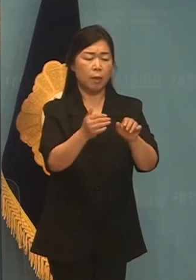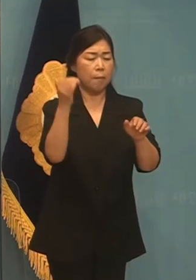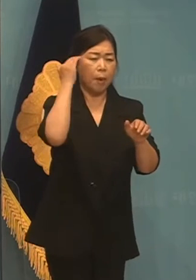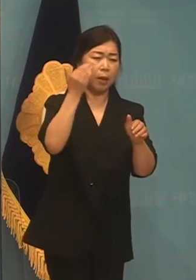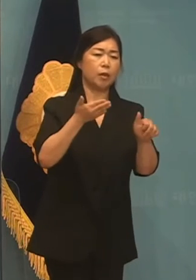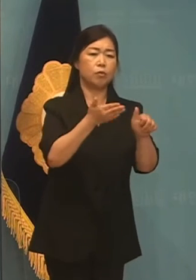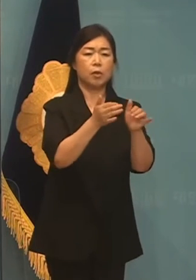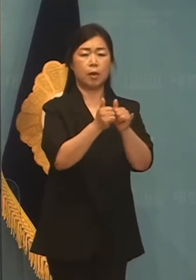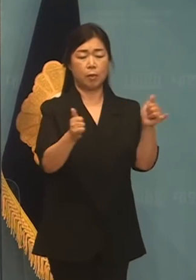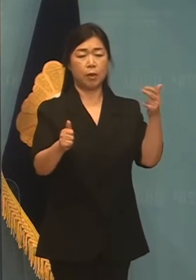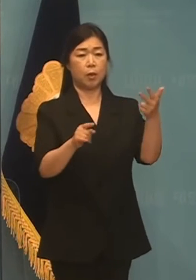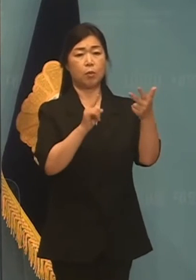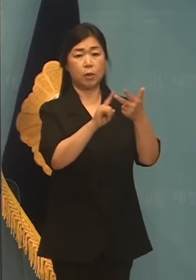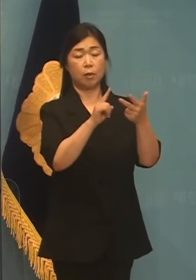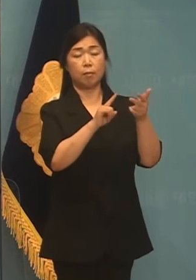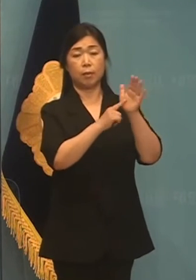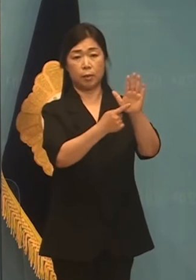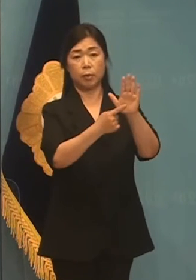실적으로 발표합니다.